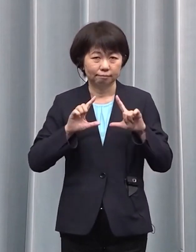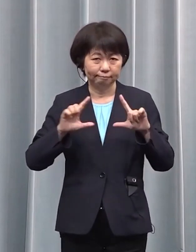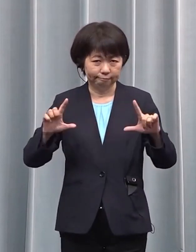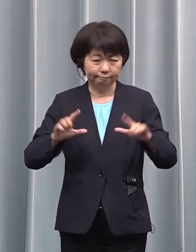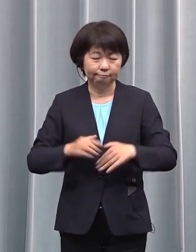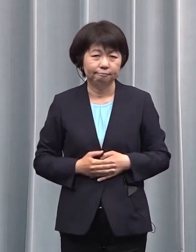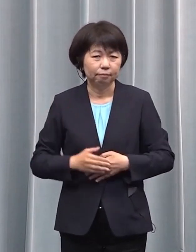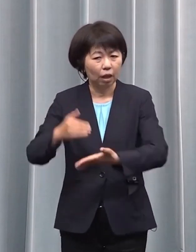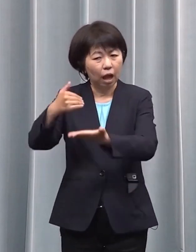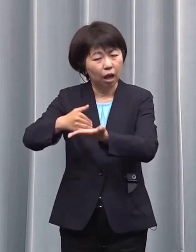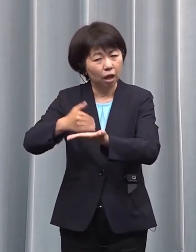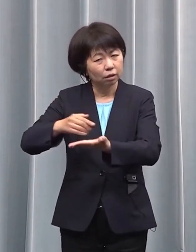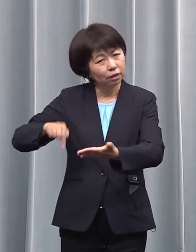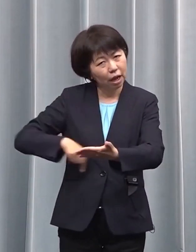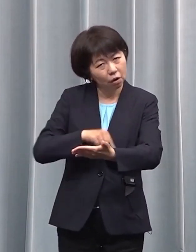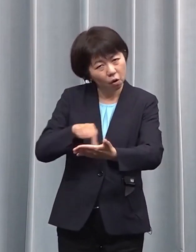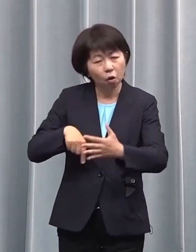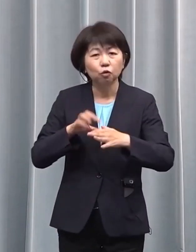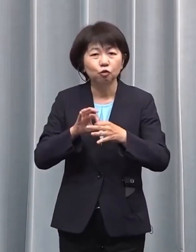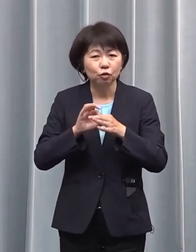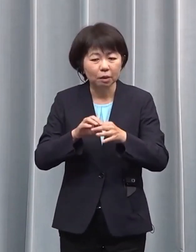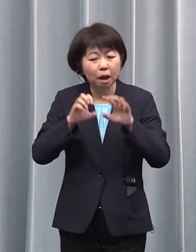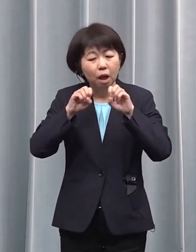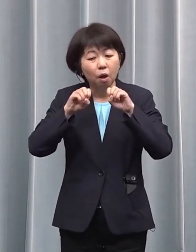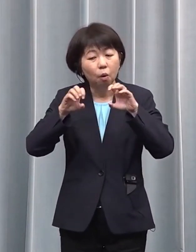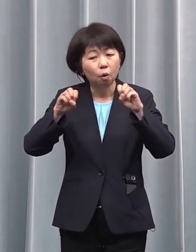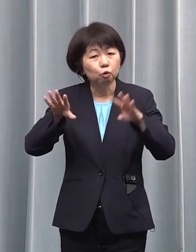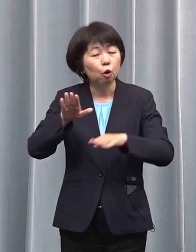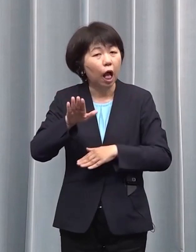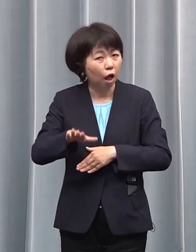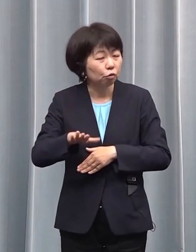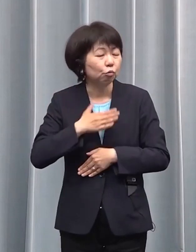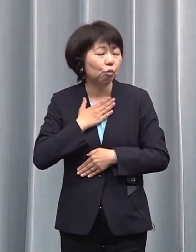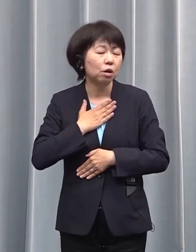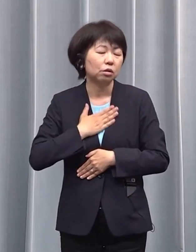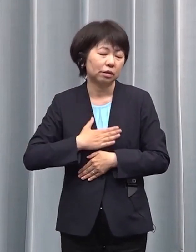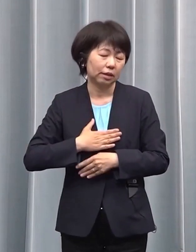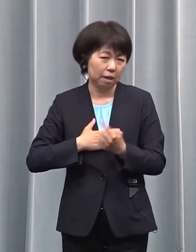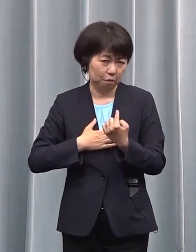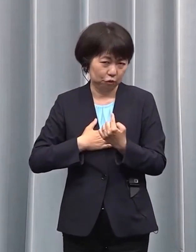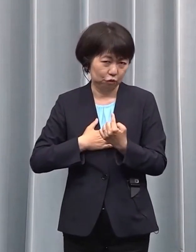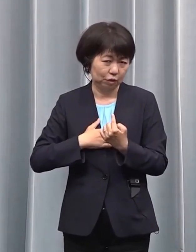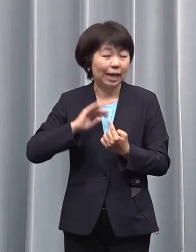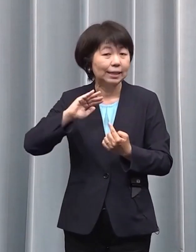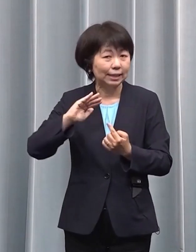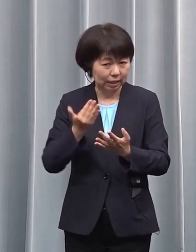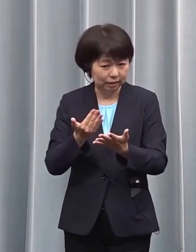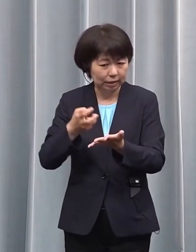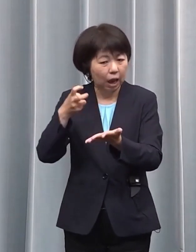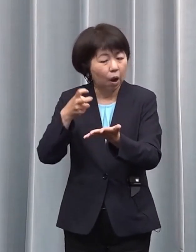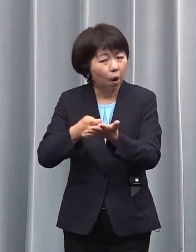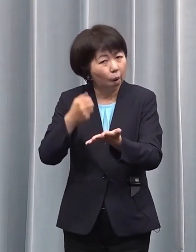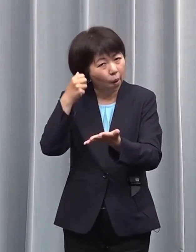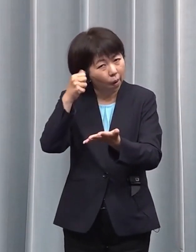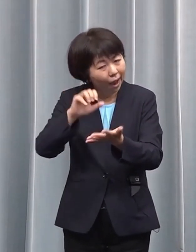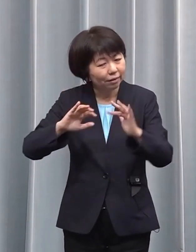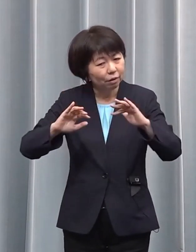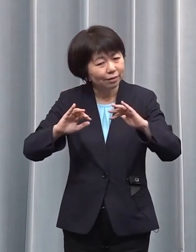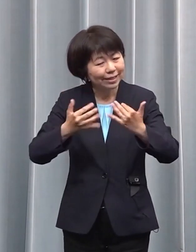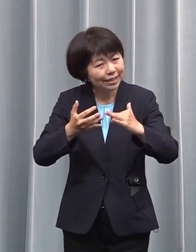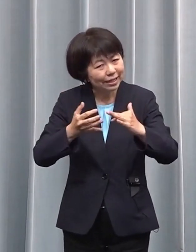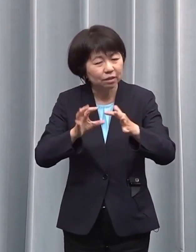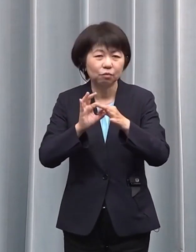関しましては報道等を通じて承知をしておりますが、法案の審議に関しましては法務委員会